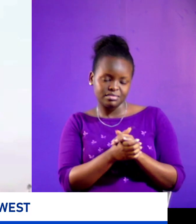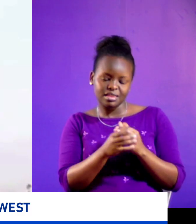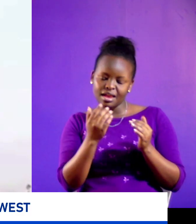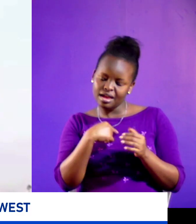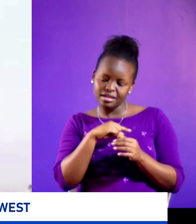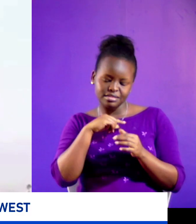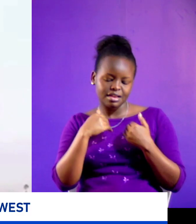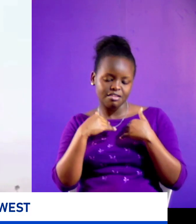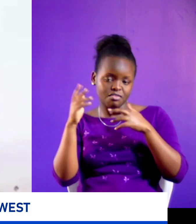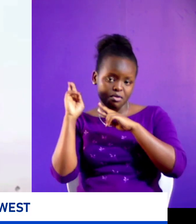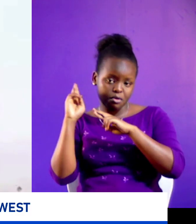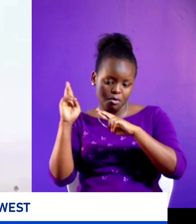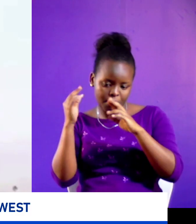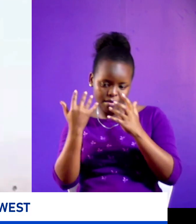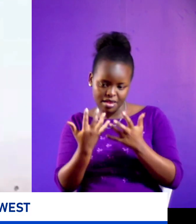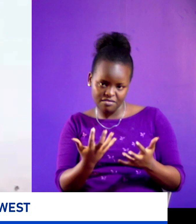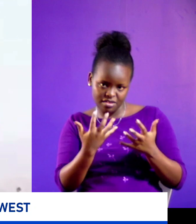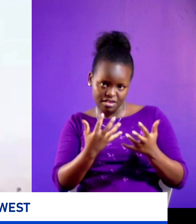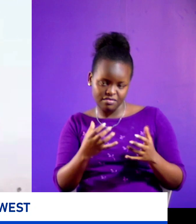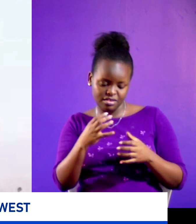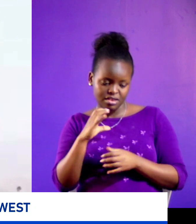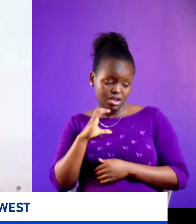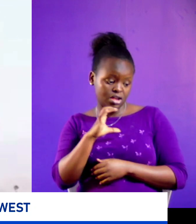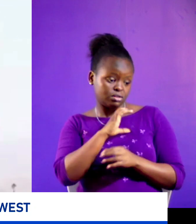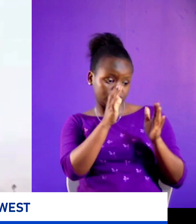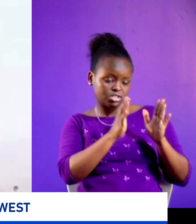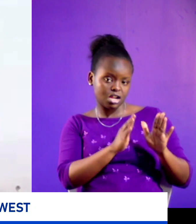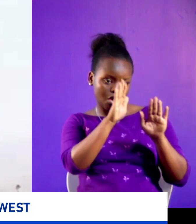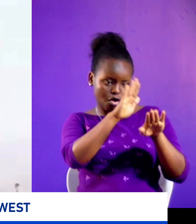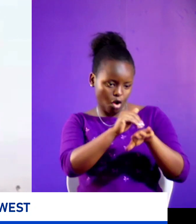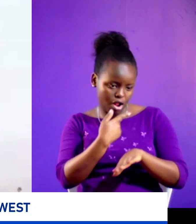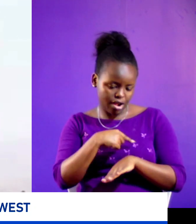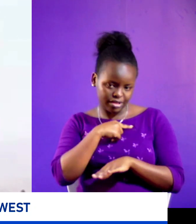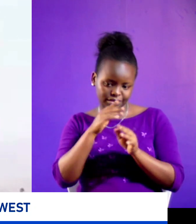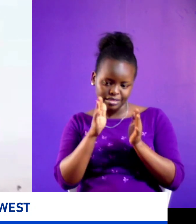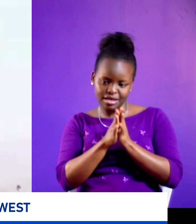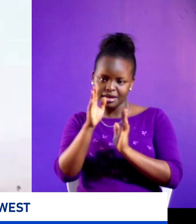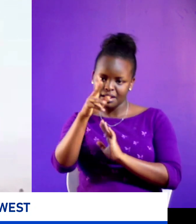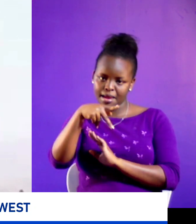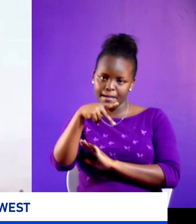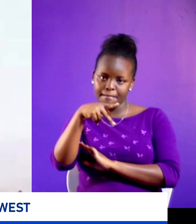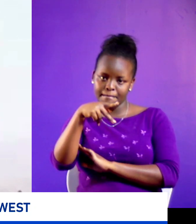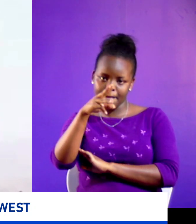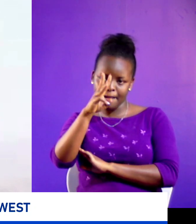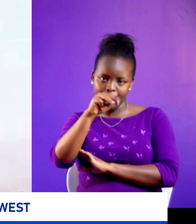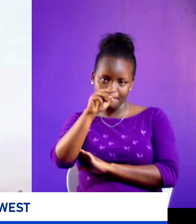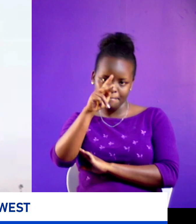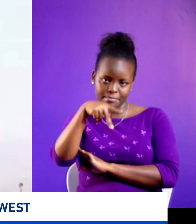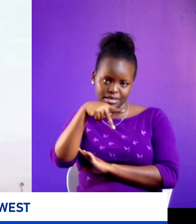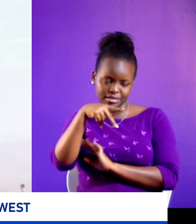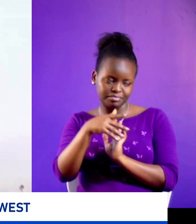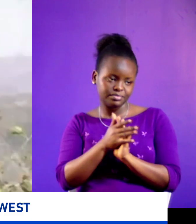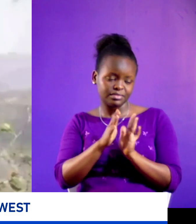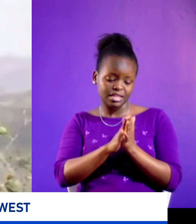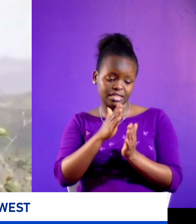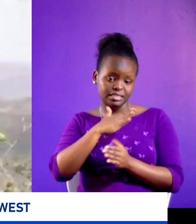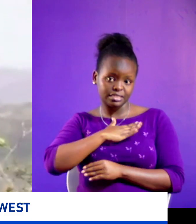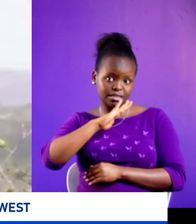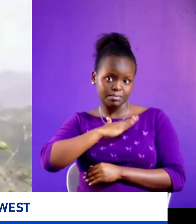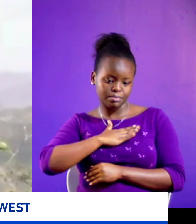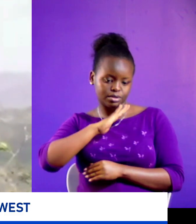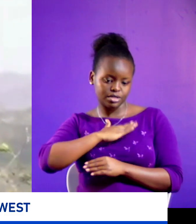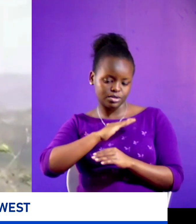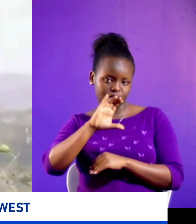sana according vile commission amefika na leaders yetu current MP na Samburu County through this government. Ile shida